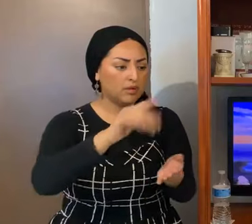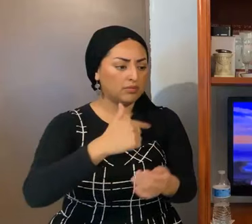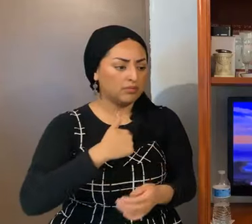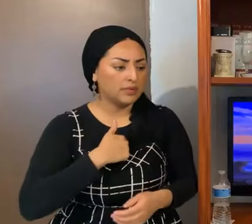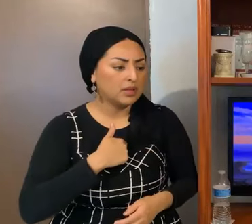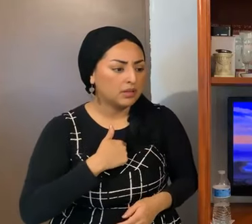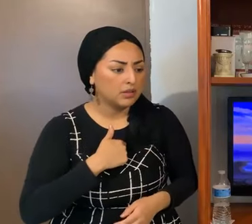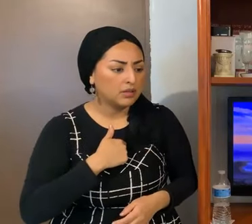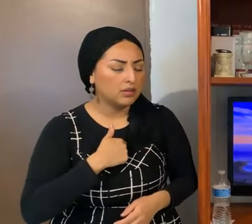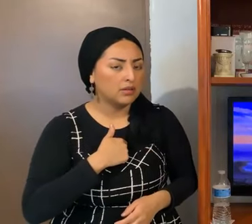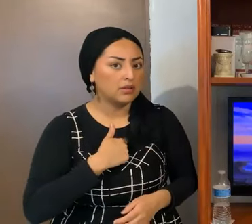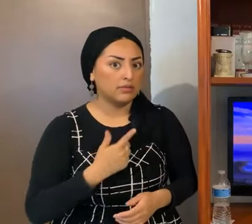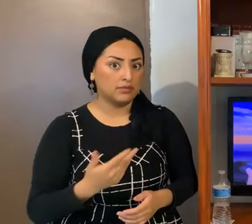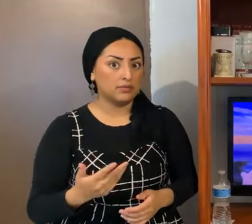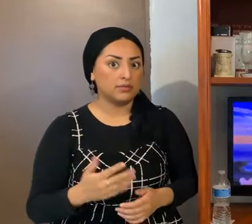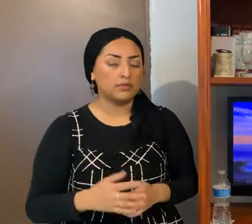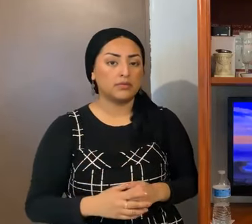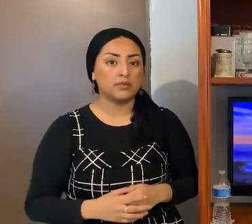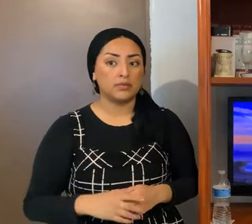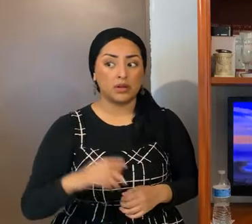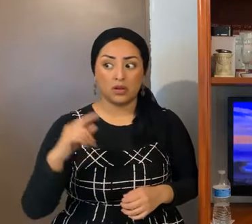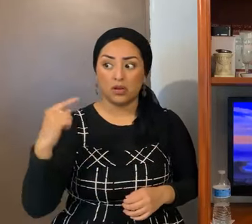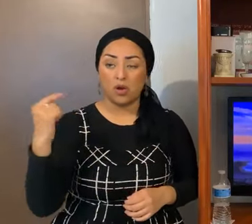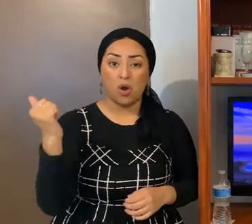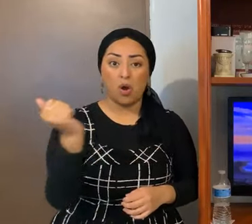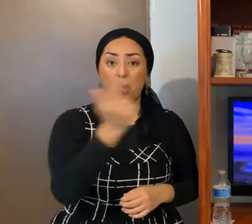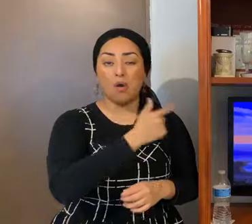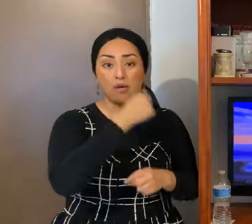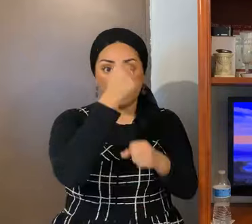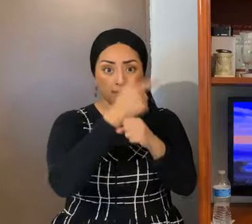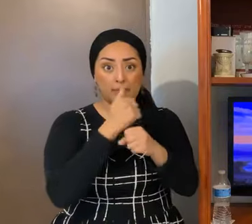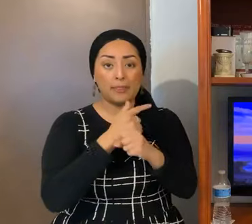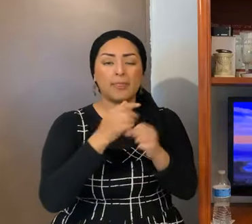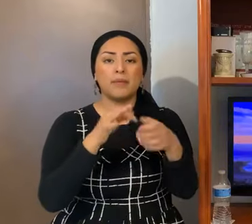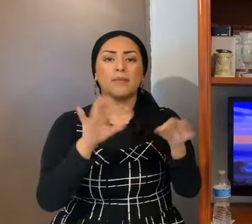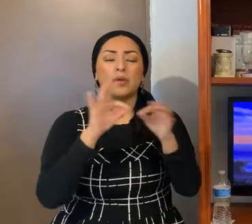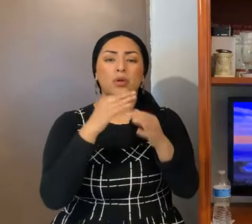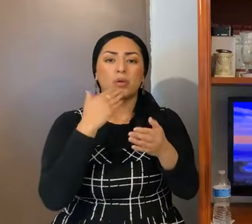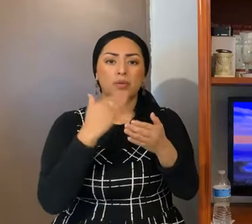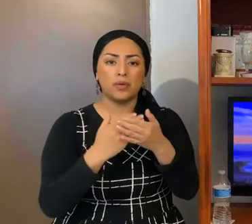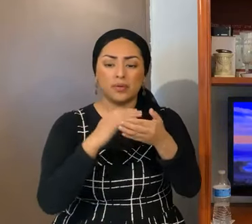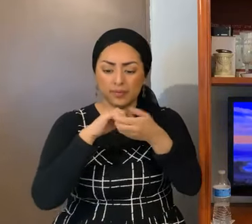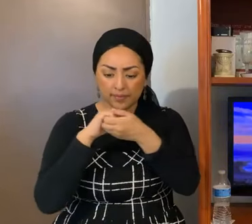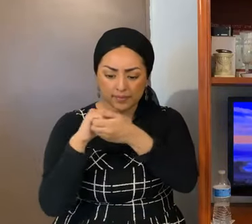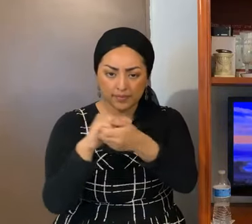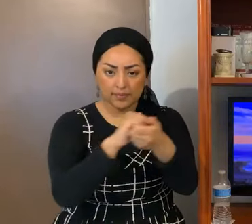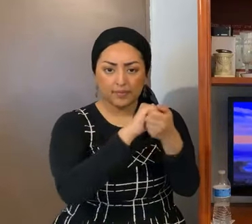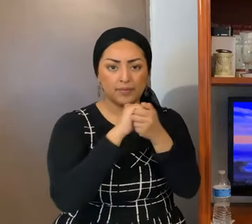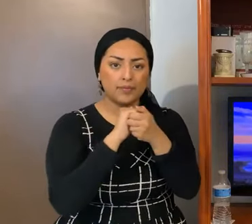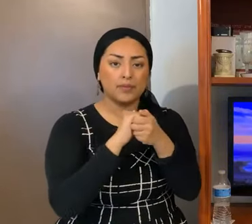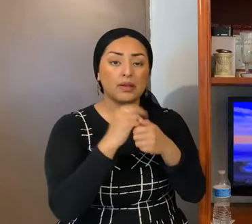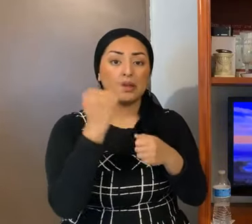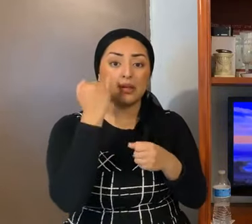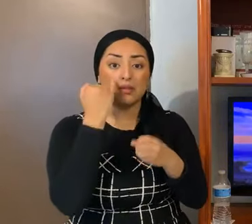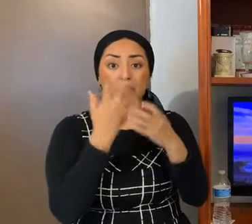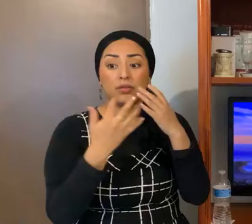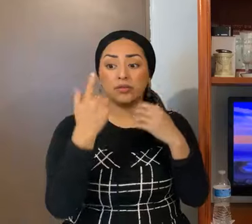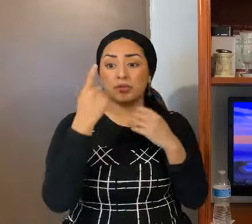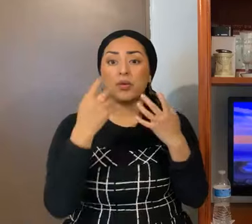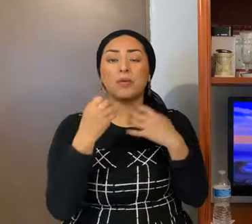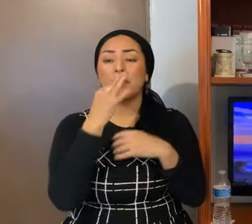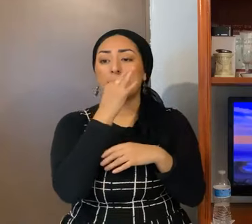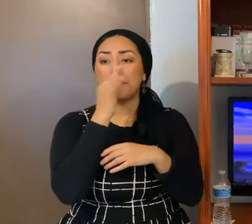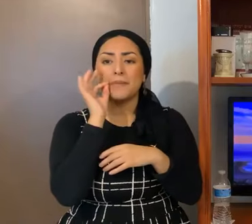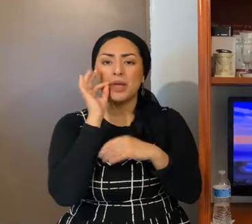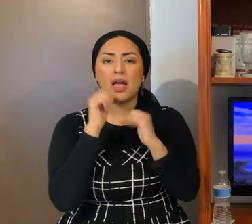del Eterno y a los hermanos a que todos nos tratemos bien. Y en el caso de que alguien quiera hacer un ayuno,